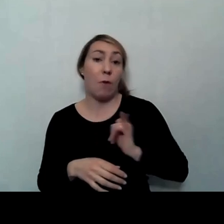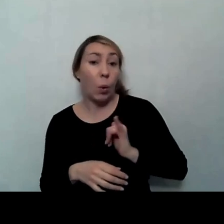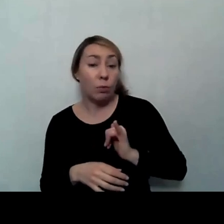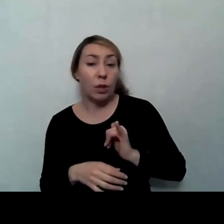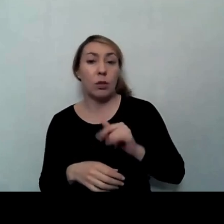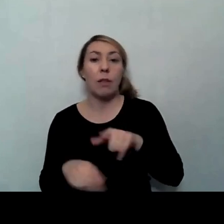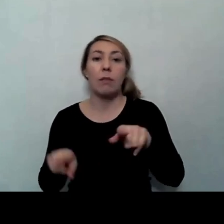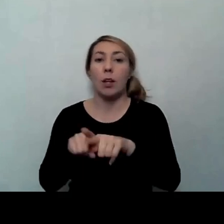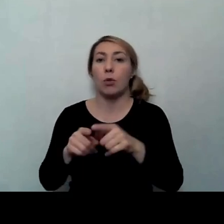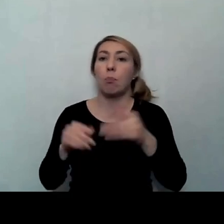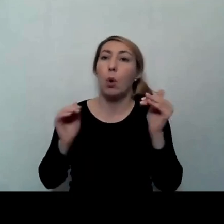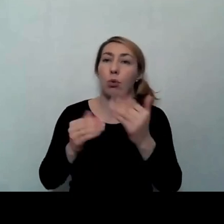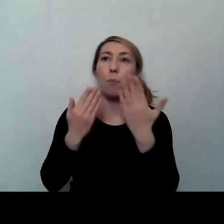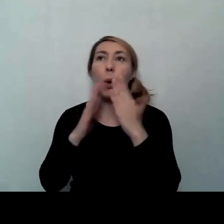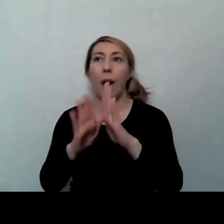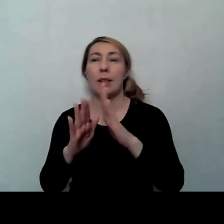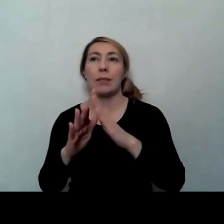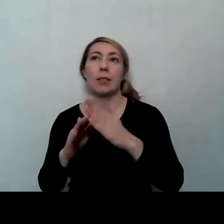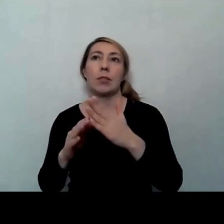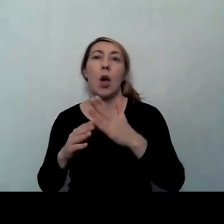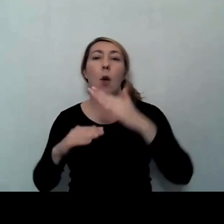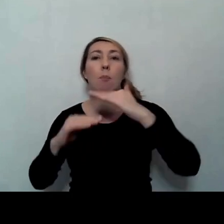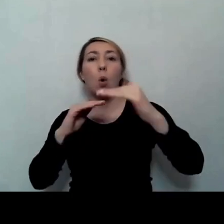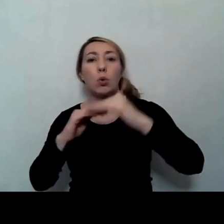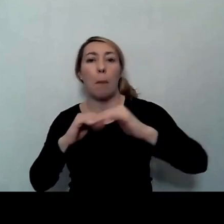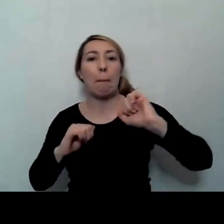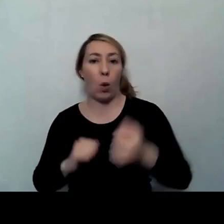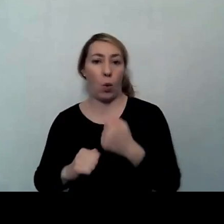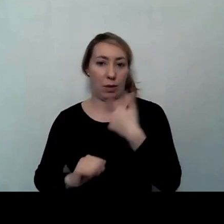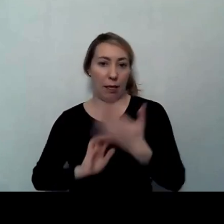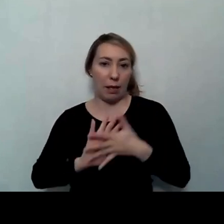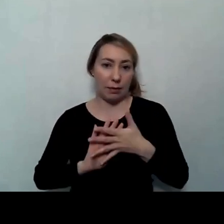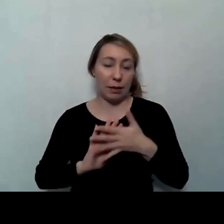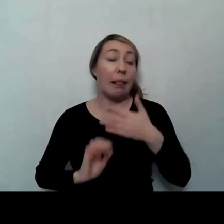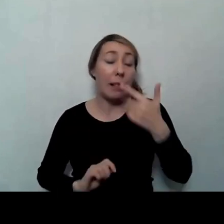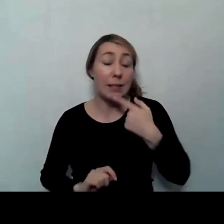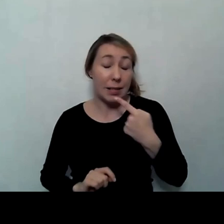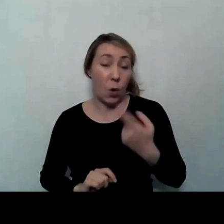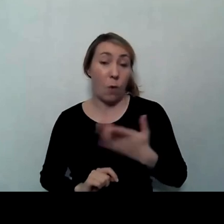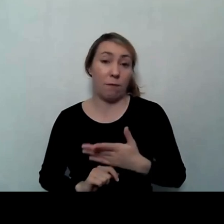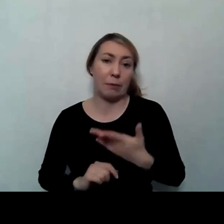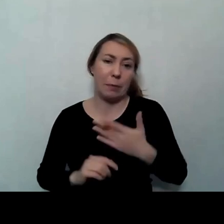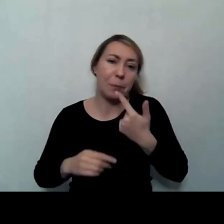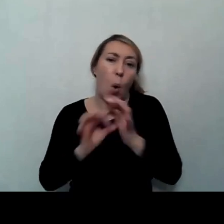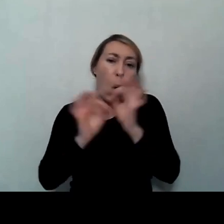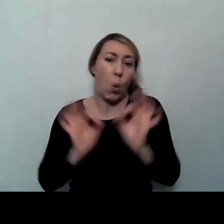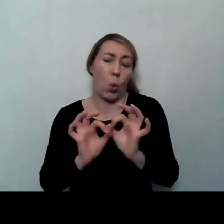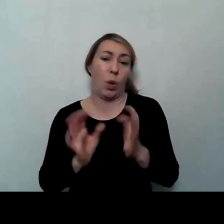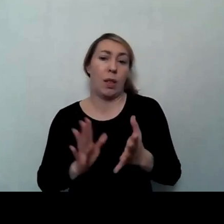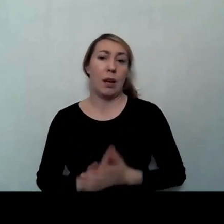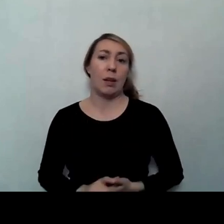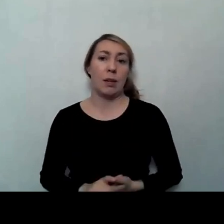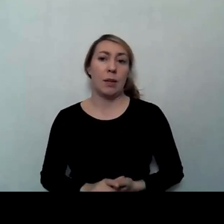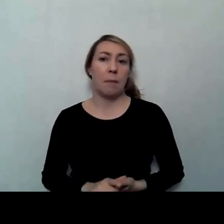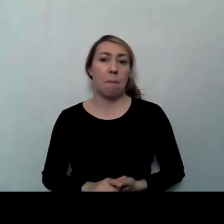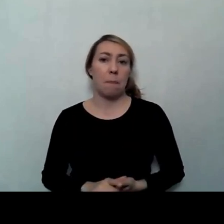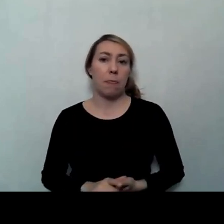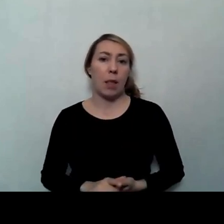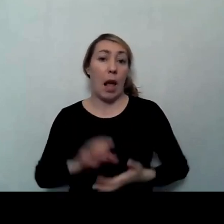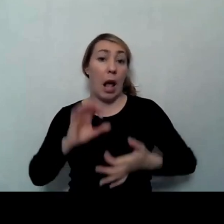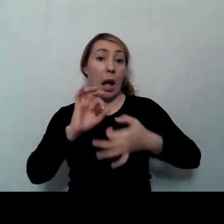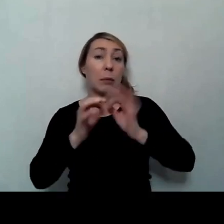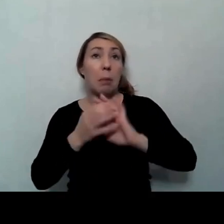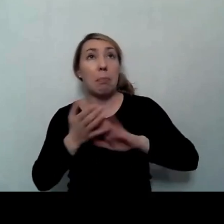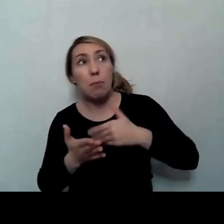poziomy biegłości językowej, choćby w takim z grubsza, tak, zarysie można powiedzieć. Gdybym